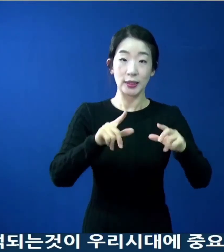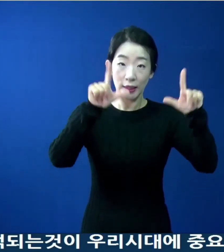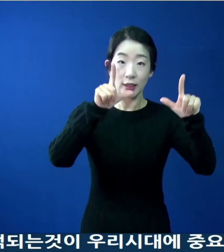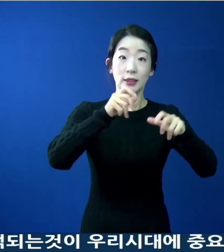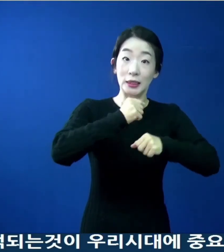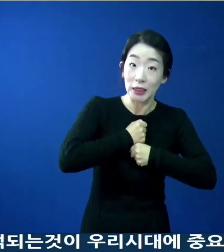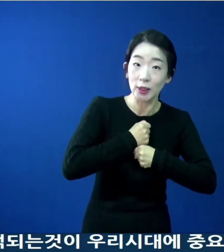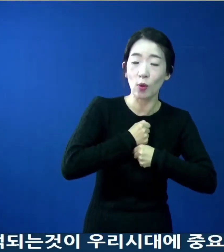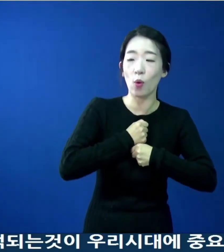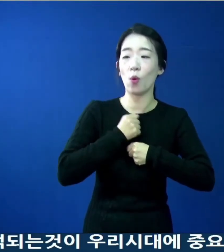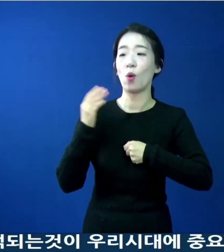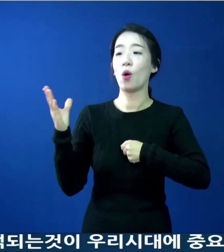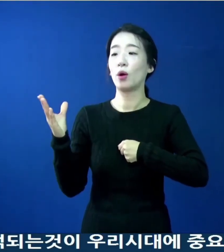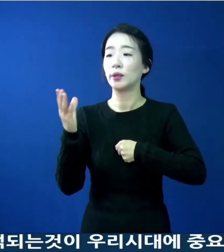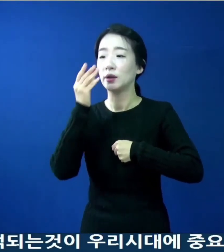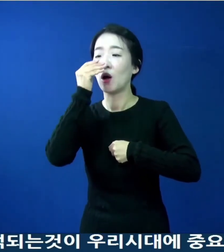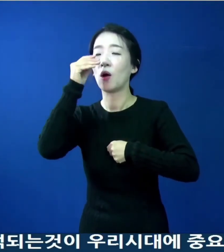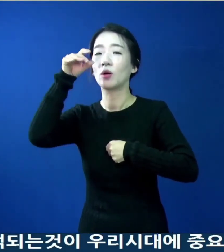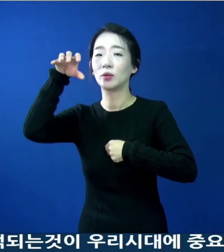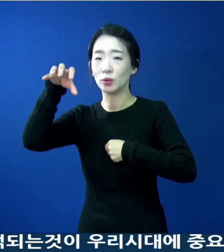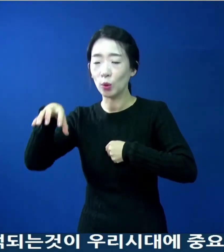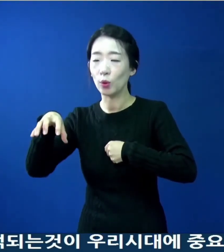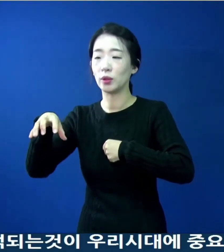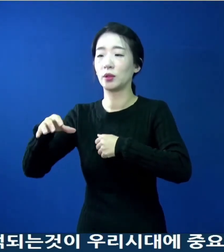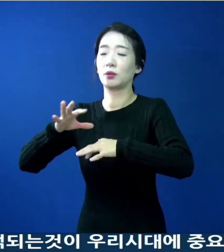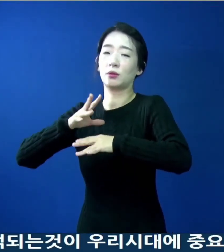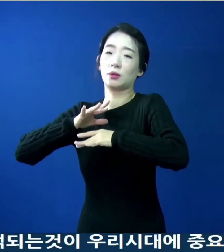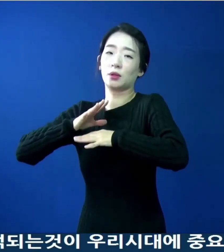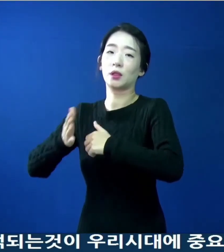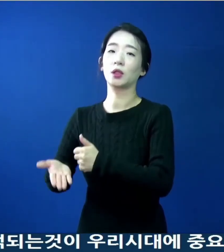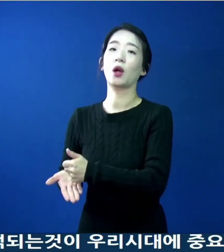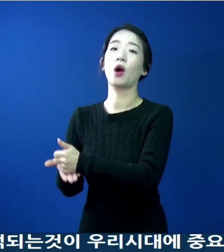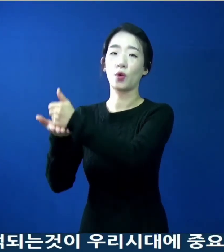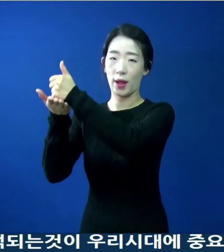것이 구약시대 때부터 있었던 방법이었습니다.